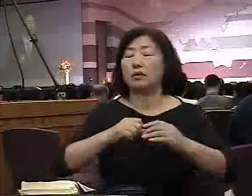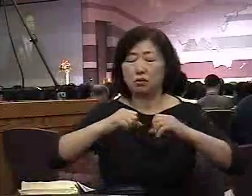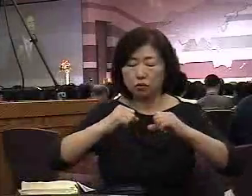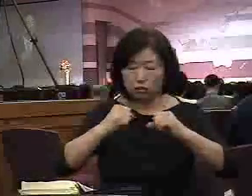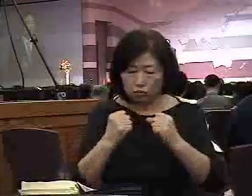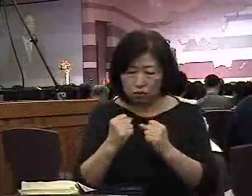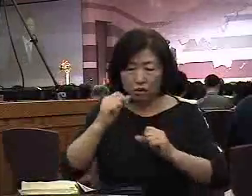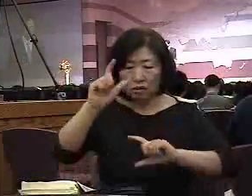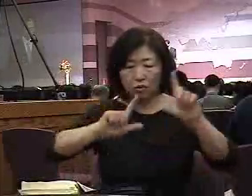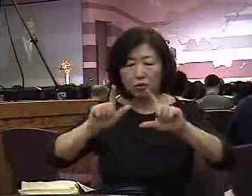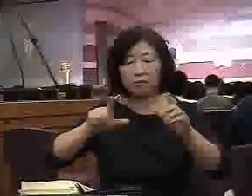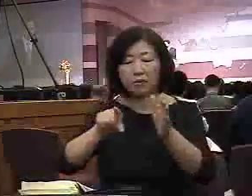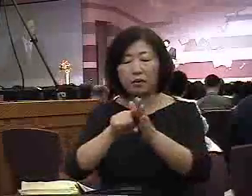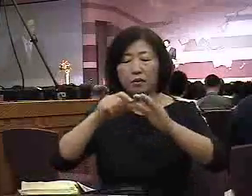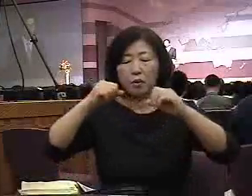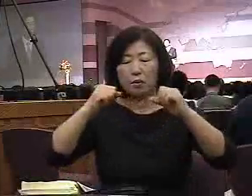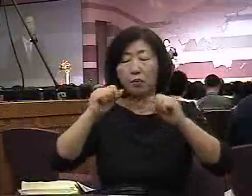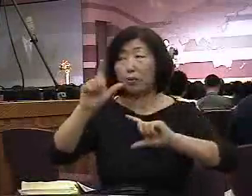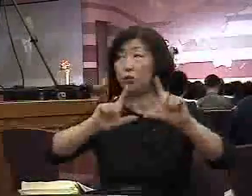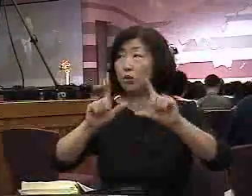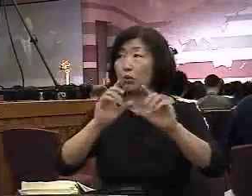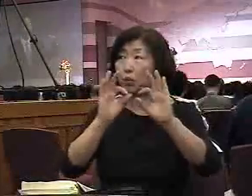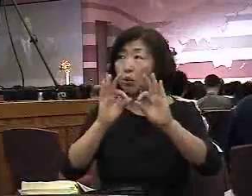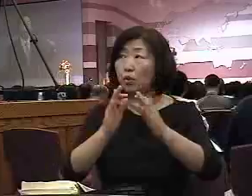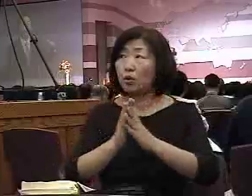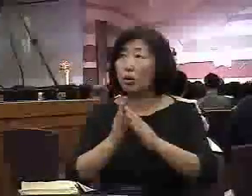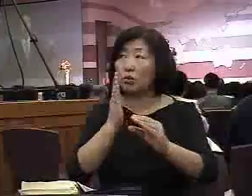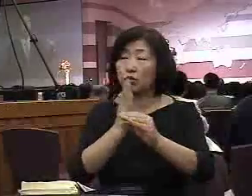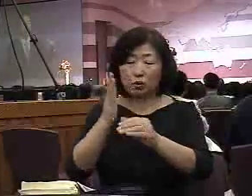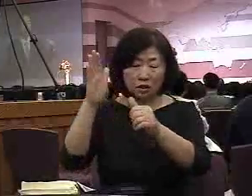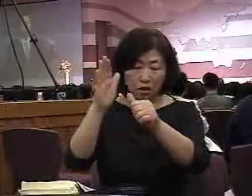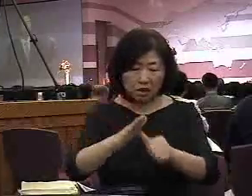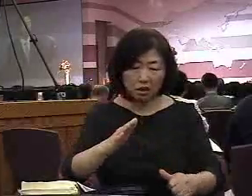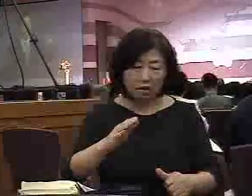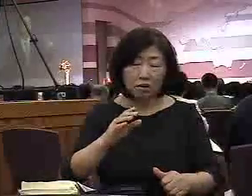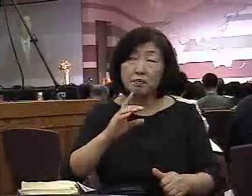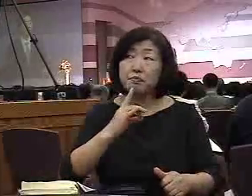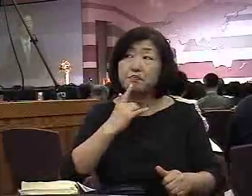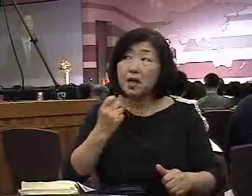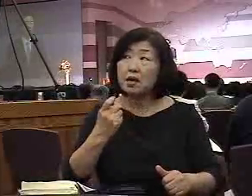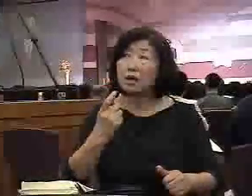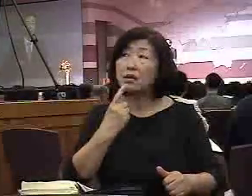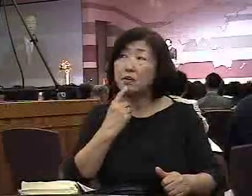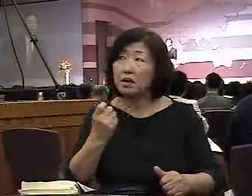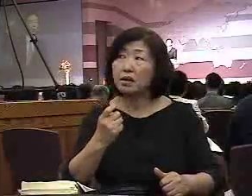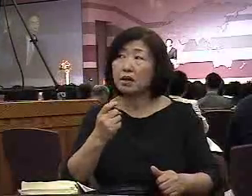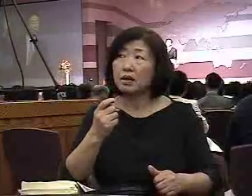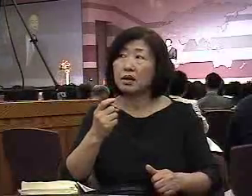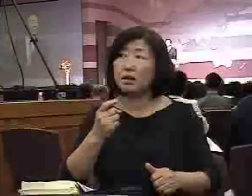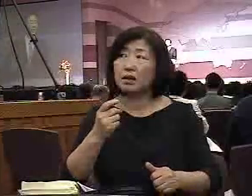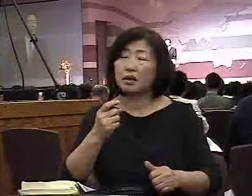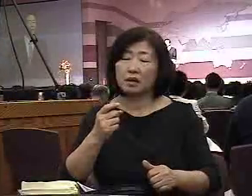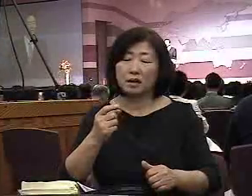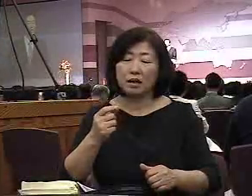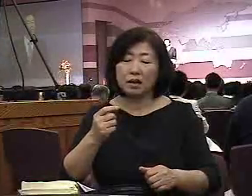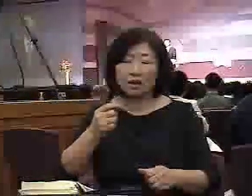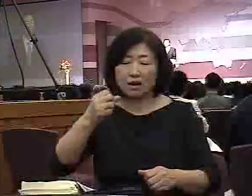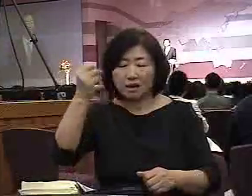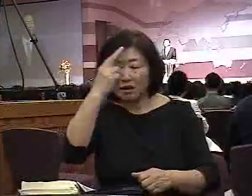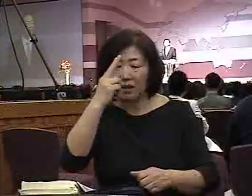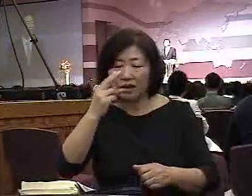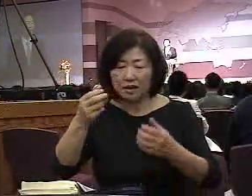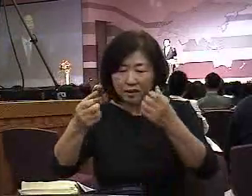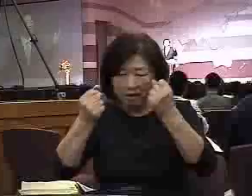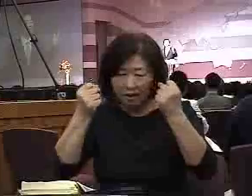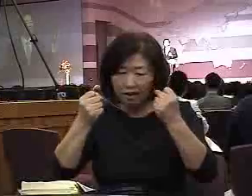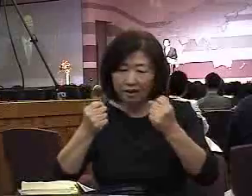모습, 믿음의 모습을 보인 것입니다. 중간고사 거의 탈락할 뻔했던데 그런 낙제 수준에서 갑자기 졸업고사에 만점을